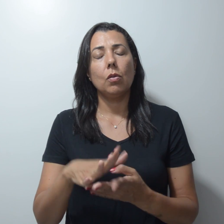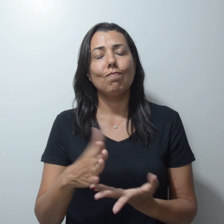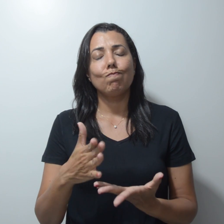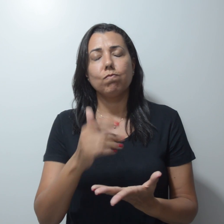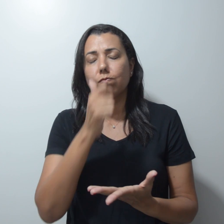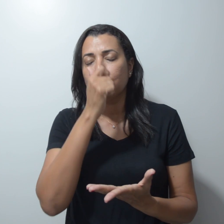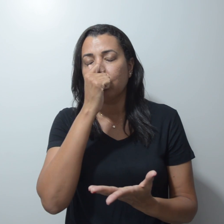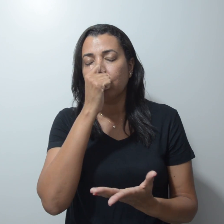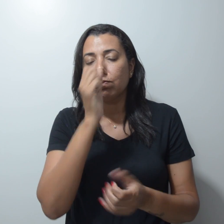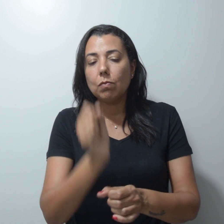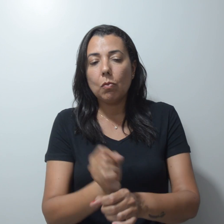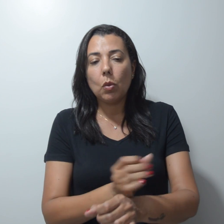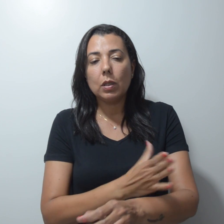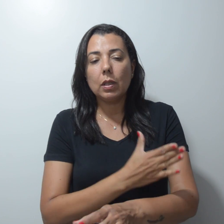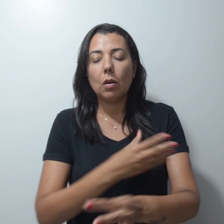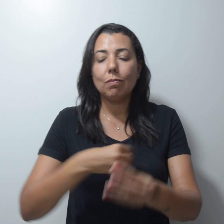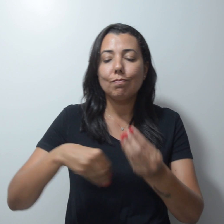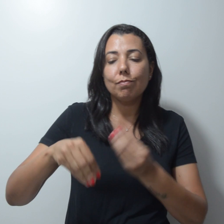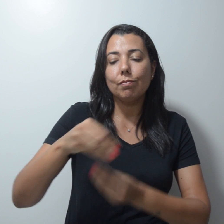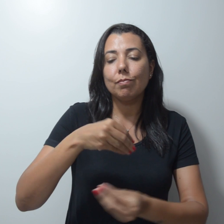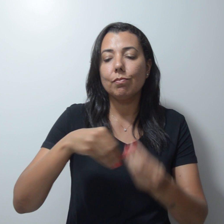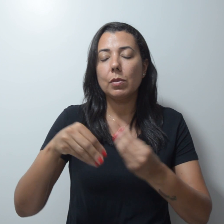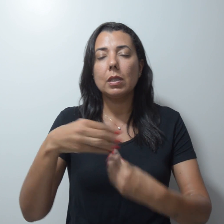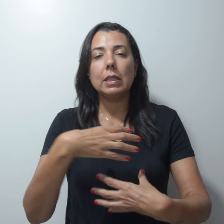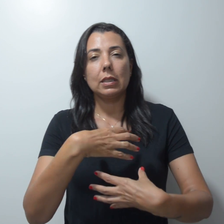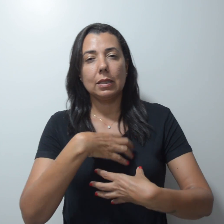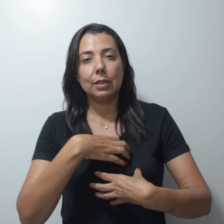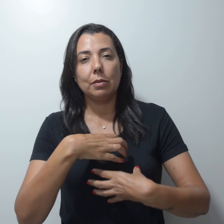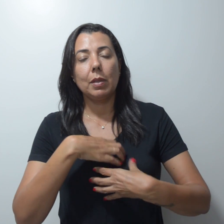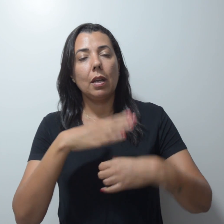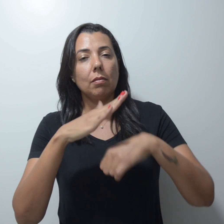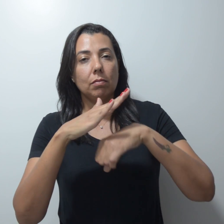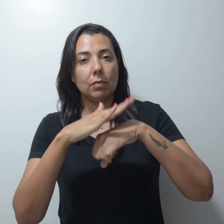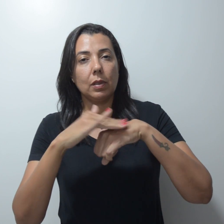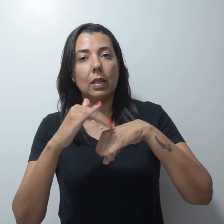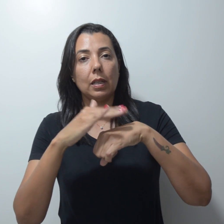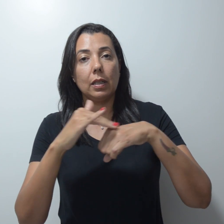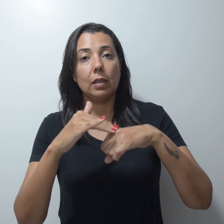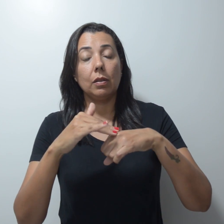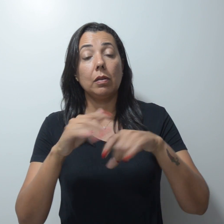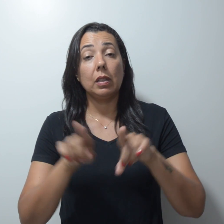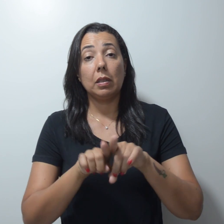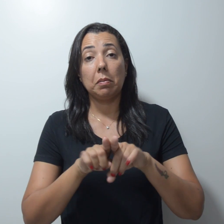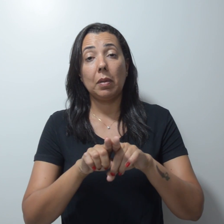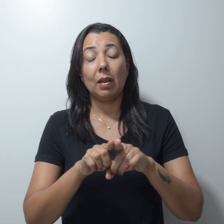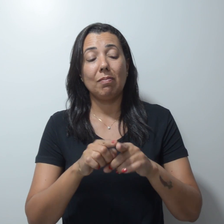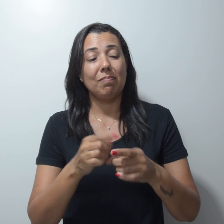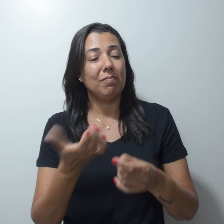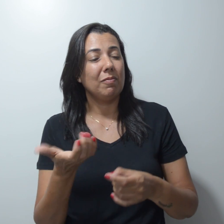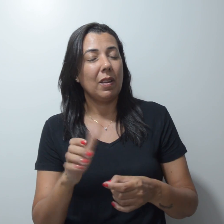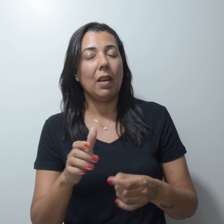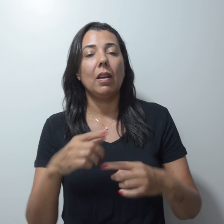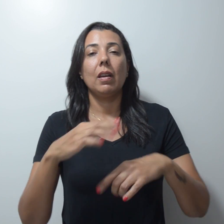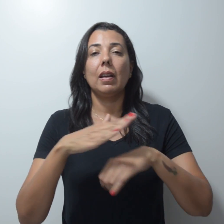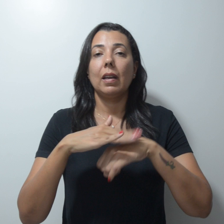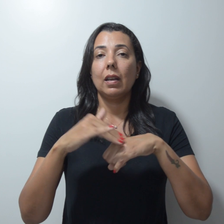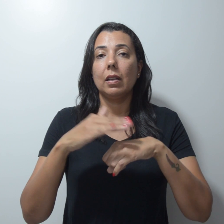emoções, uma mistura de sentimentos de afetos e desafetos. A posse popular do